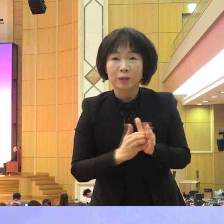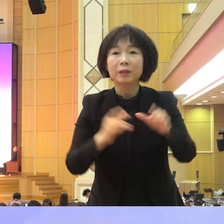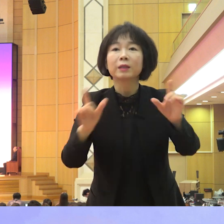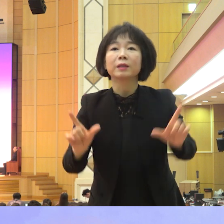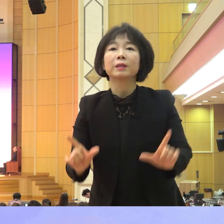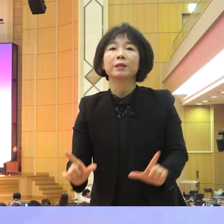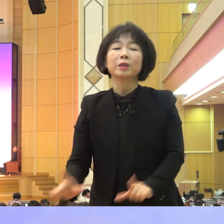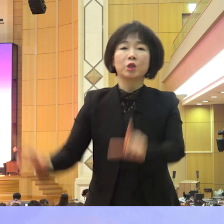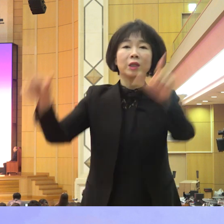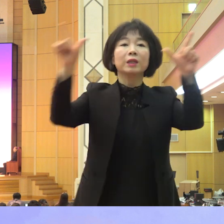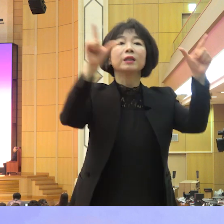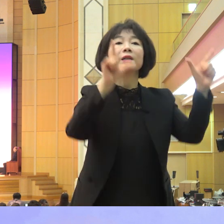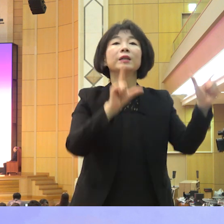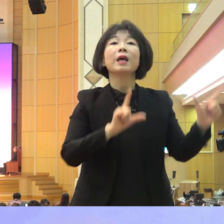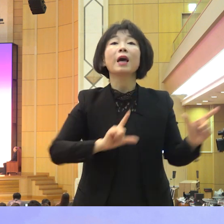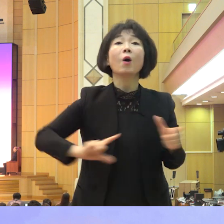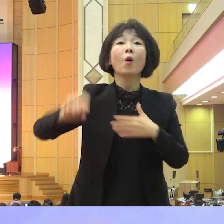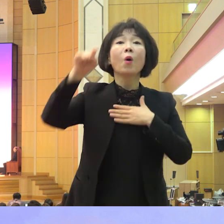지금까지